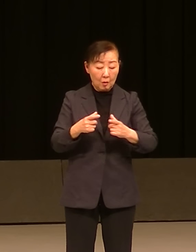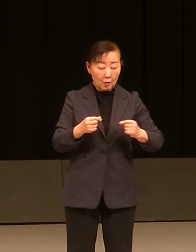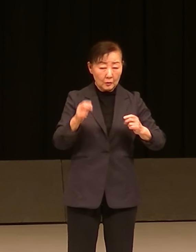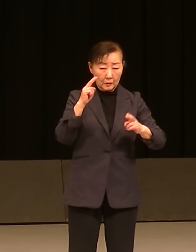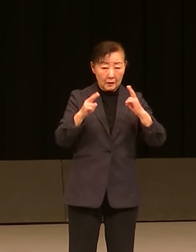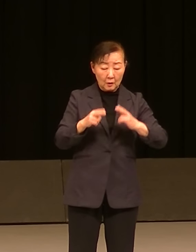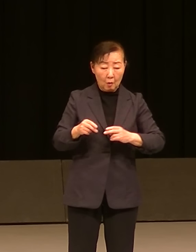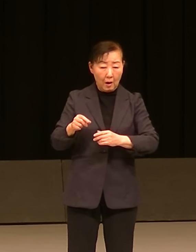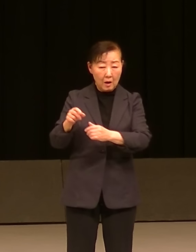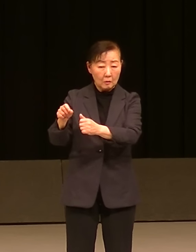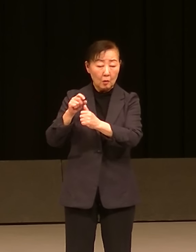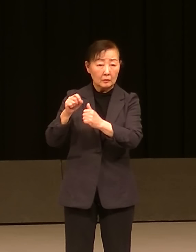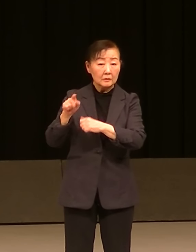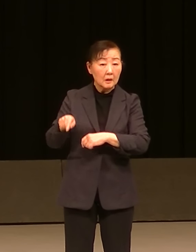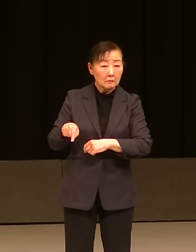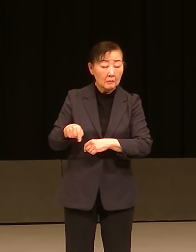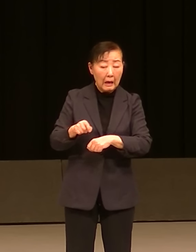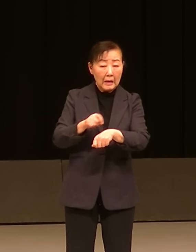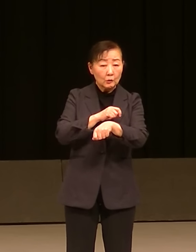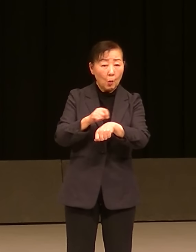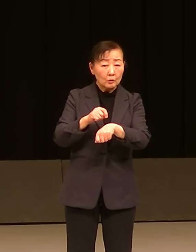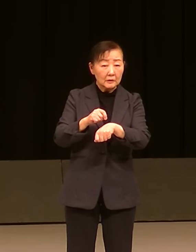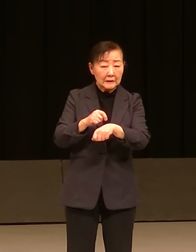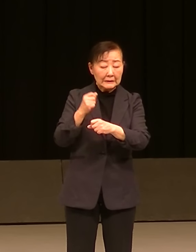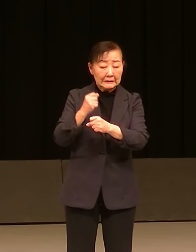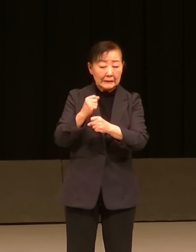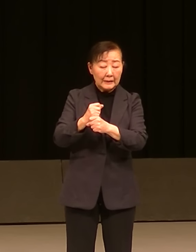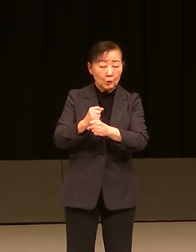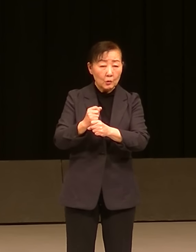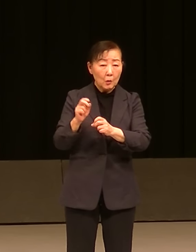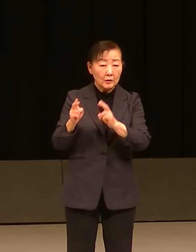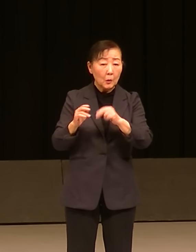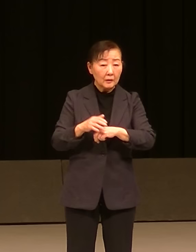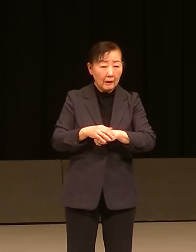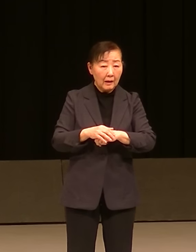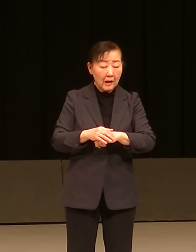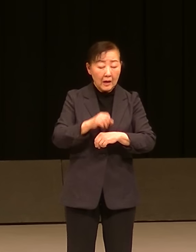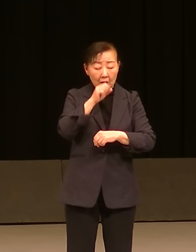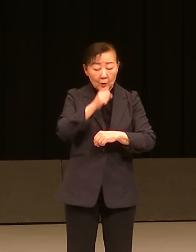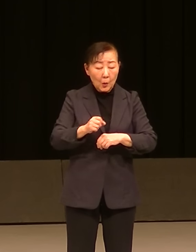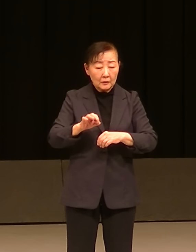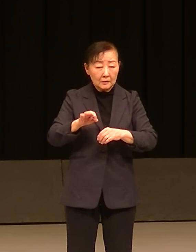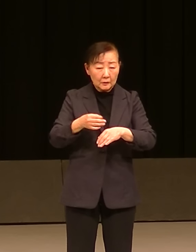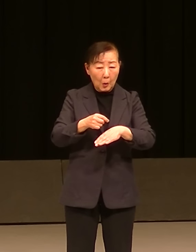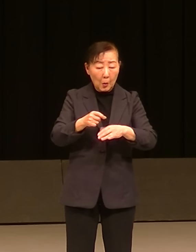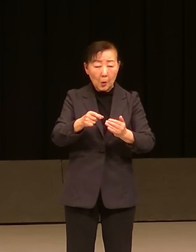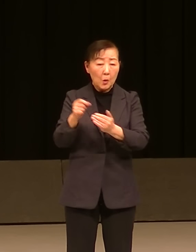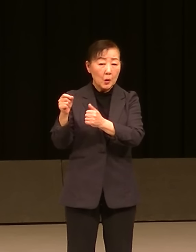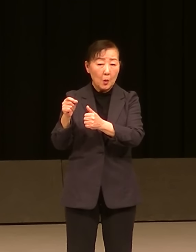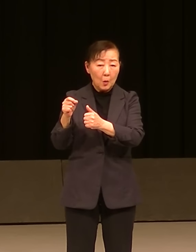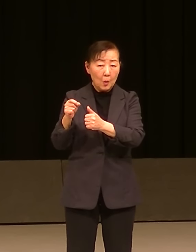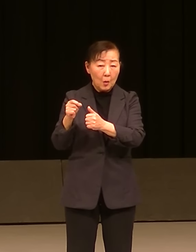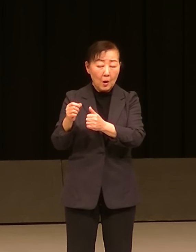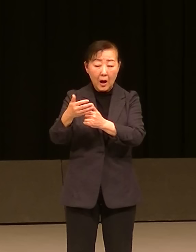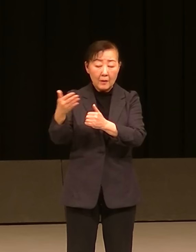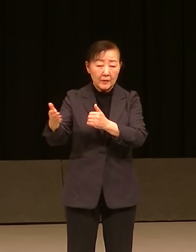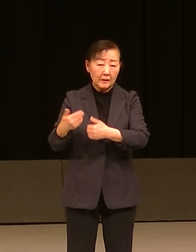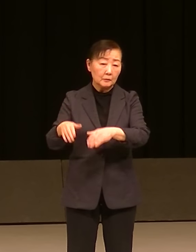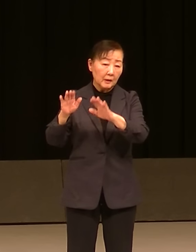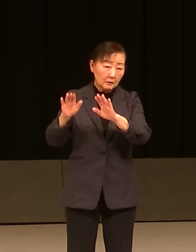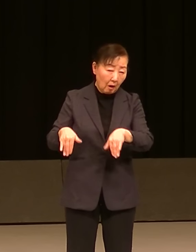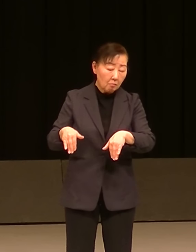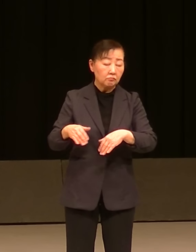生んでおります。特に製造業において良質の雇用を日本企業はアメリカで生み出し